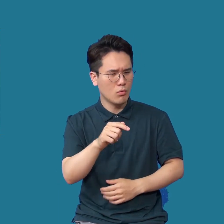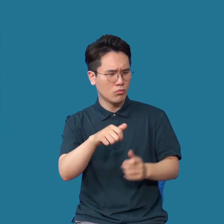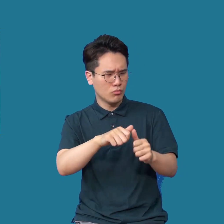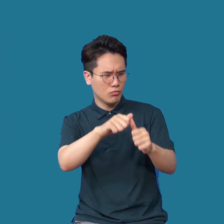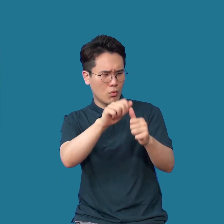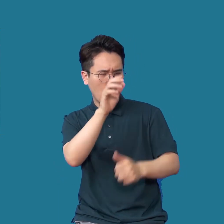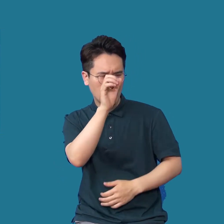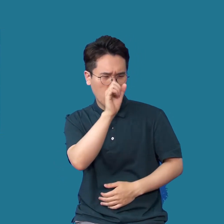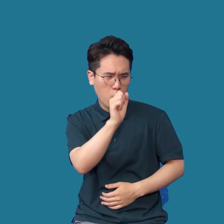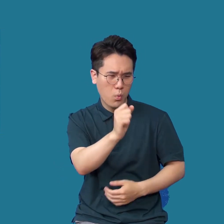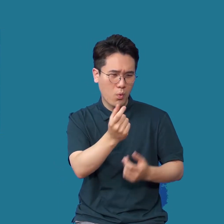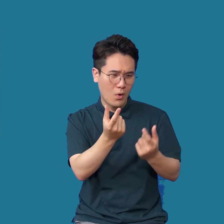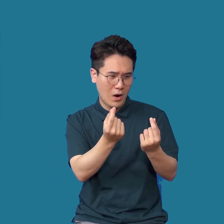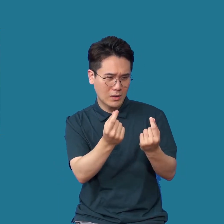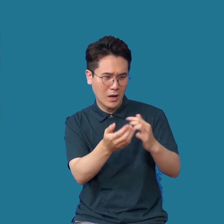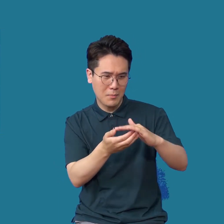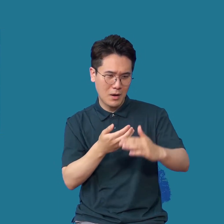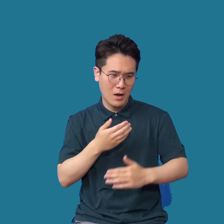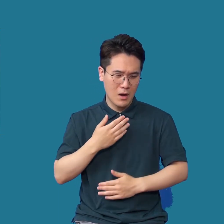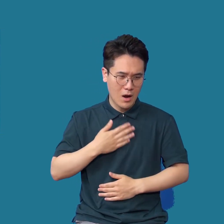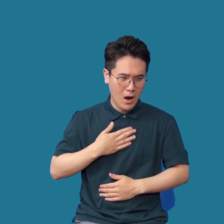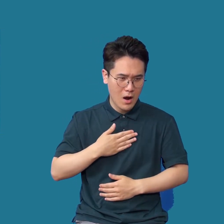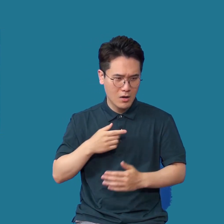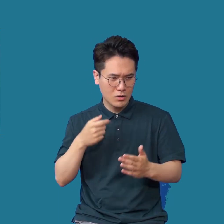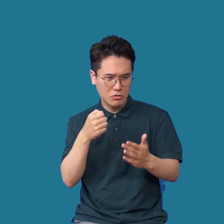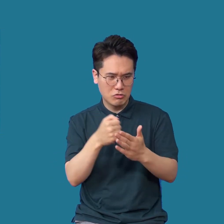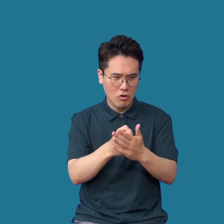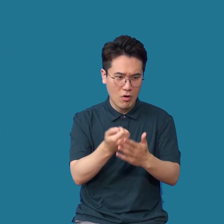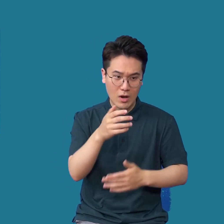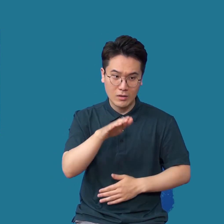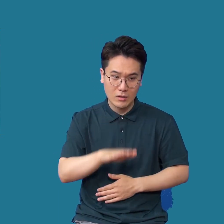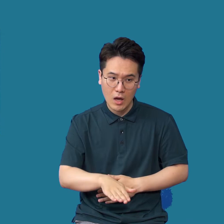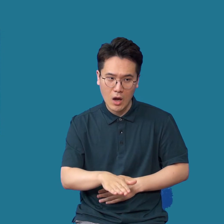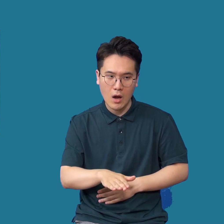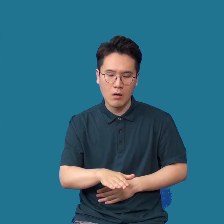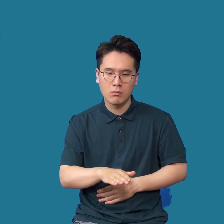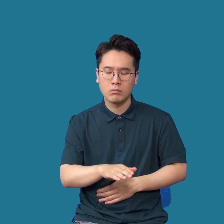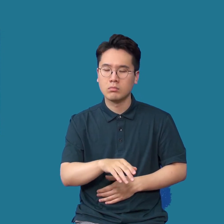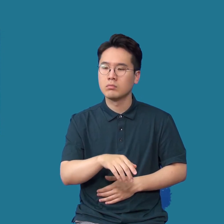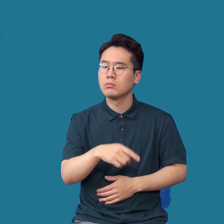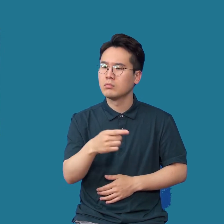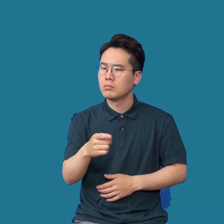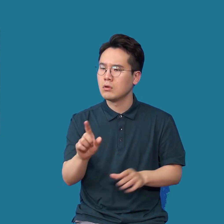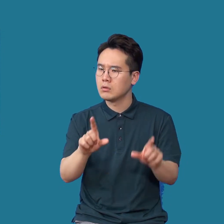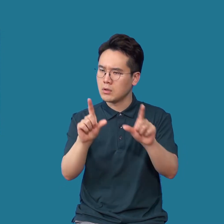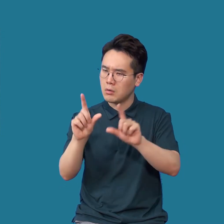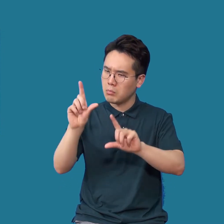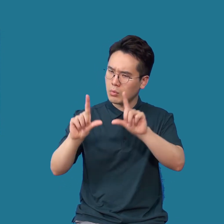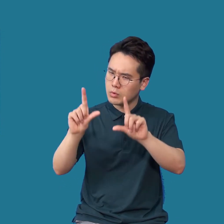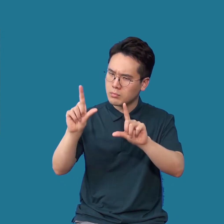아니구나, 잘못되었구나, 예정 취소다, 그렇게 될 수도 있지 않겠습니까?